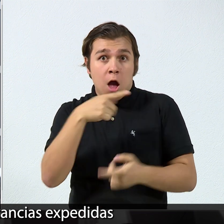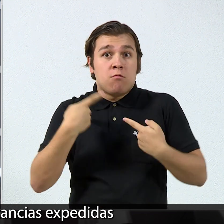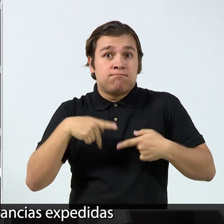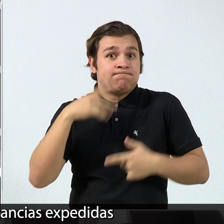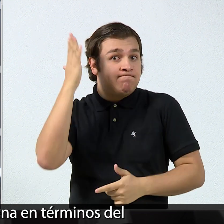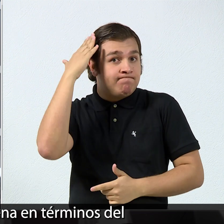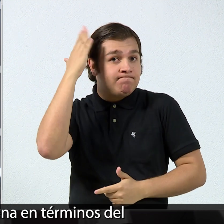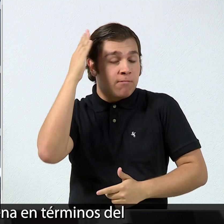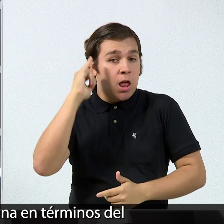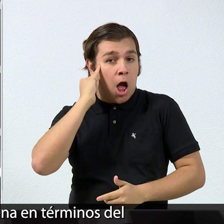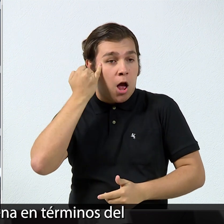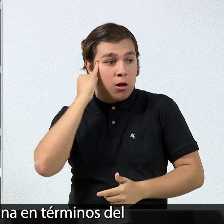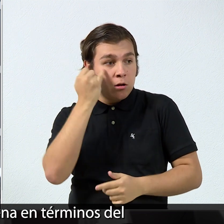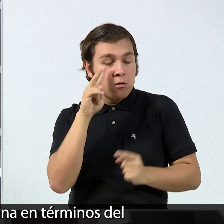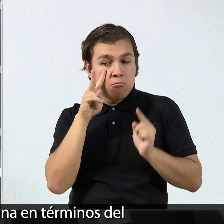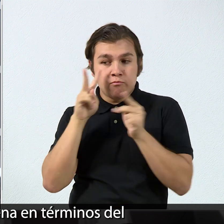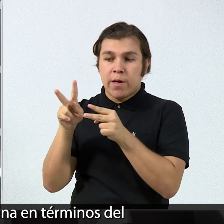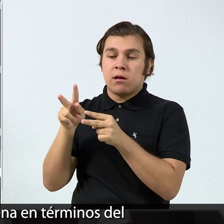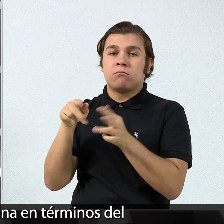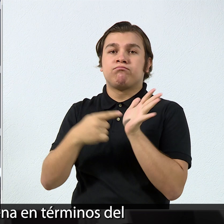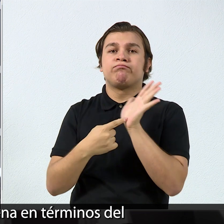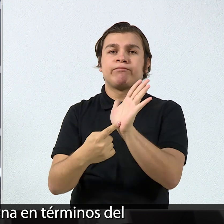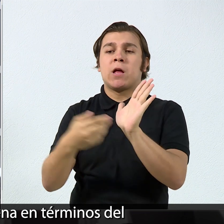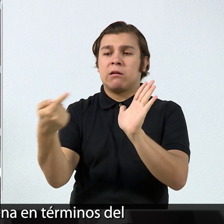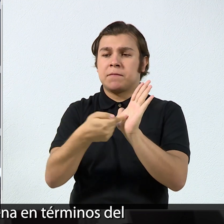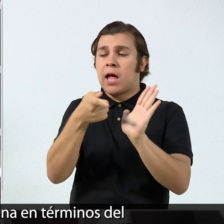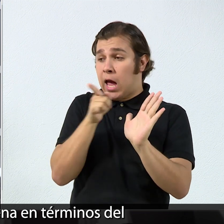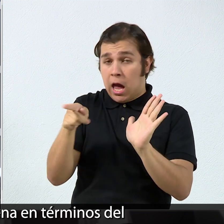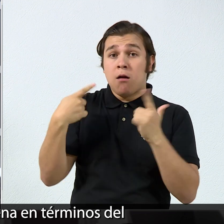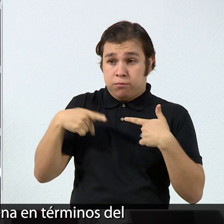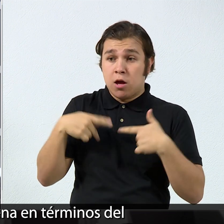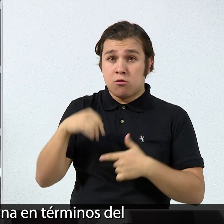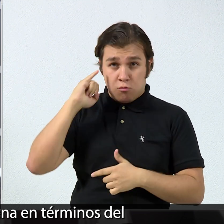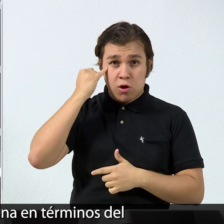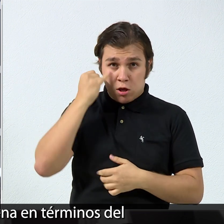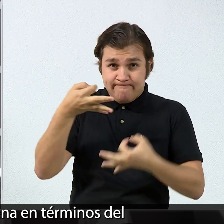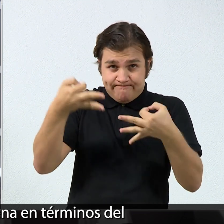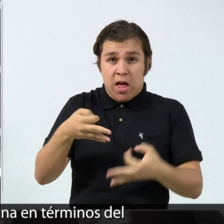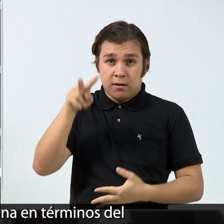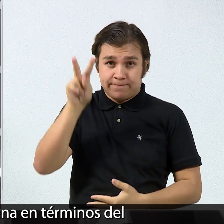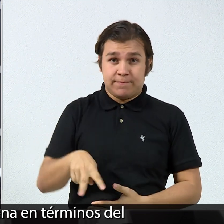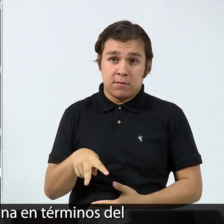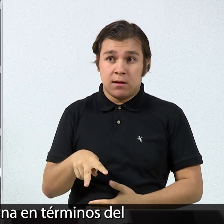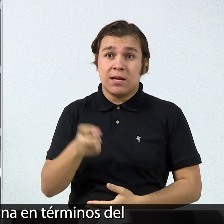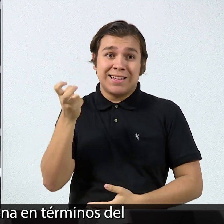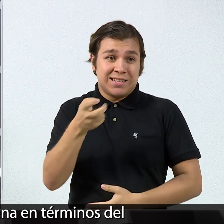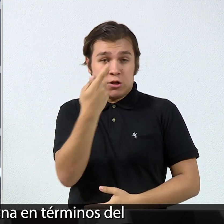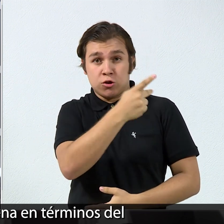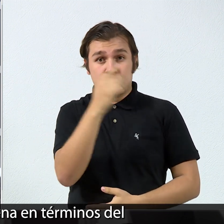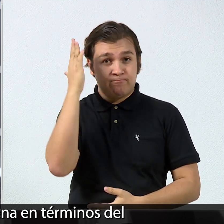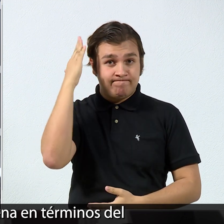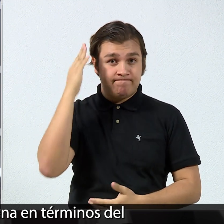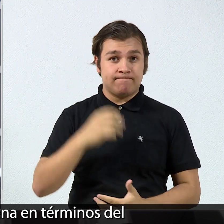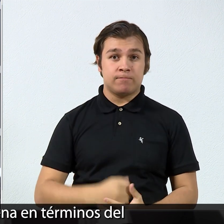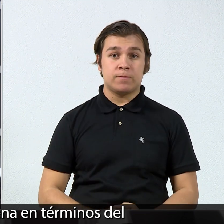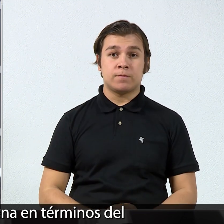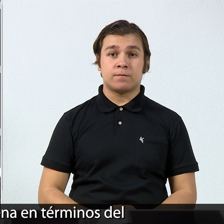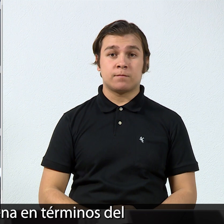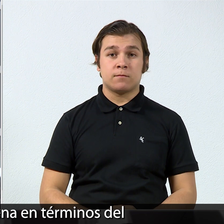la comunidad o población indígena en términos del sistema normativo interno correspondiente.